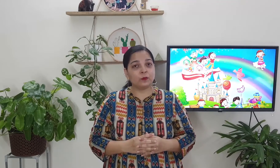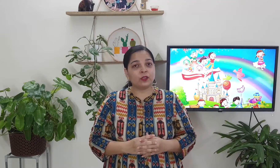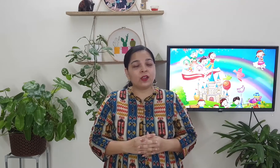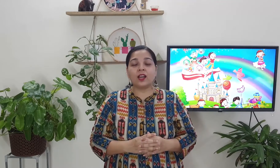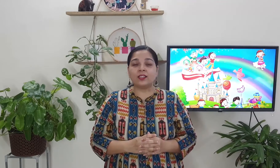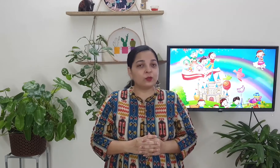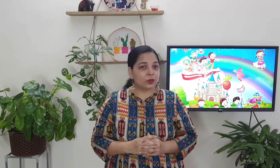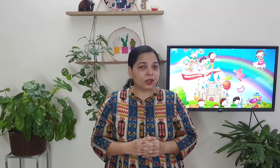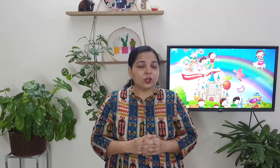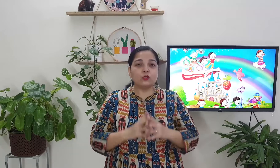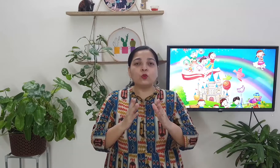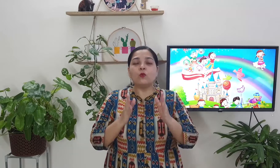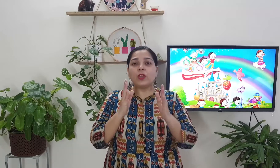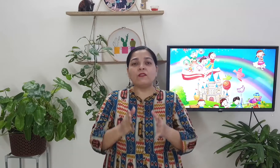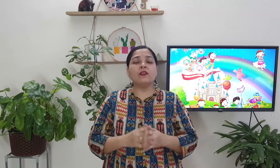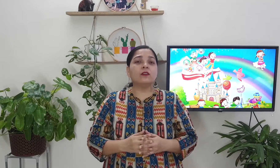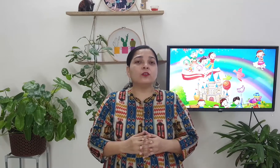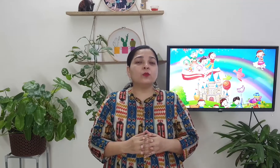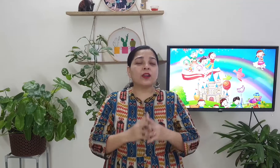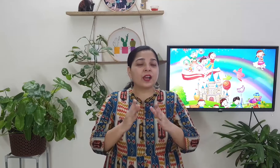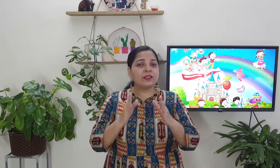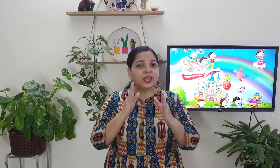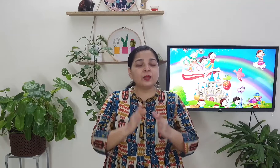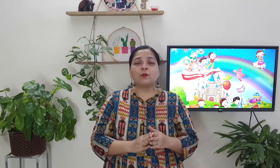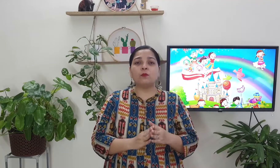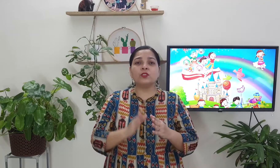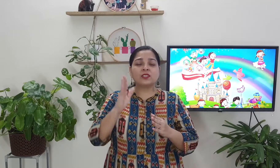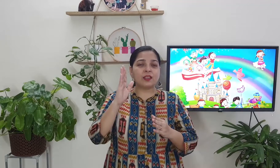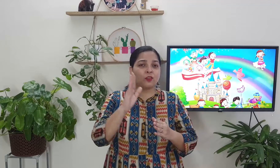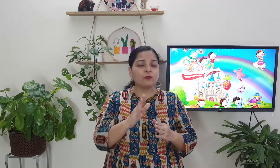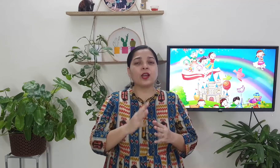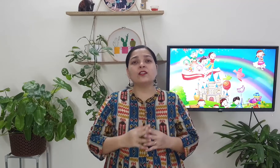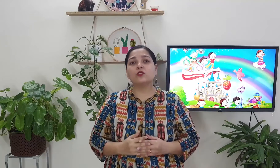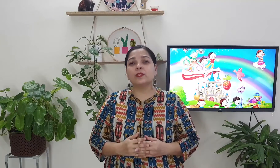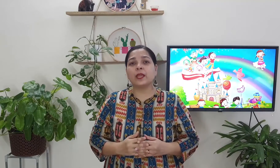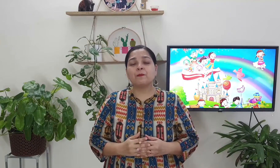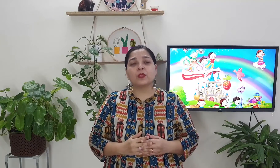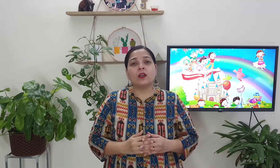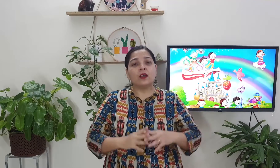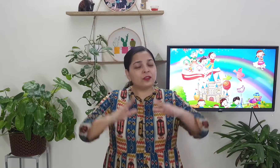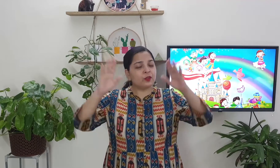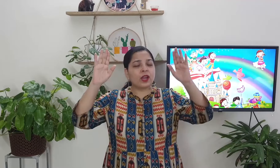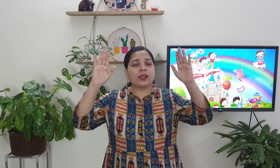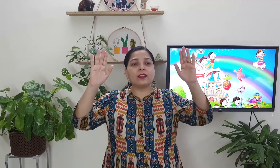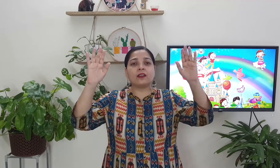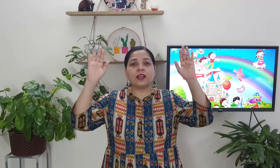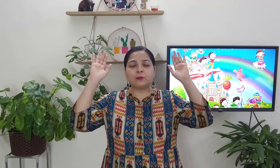உங்களுக்கு ஏதேனும் பிரச்சனைகள் இருந்தால் உங்கள் கைகளில் ஒன்றை அங்கே வைத்து மற்ற கையை உயர்த்தி எங்களுடன்